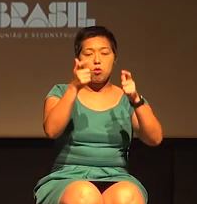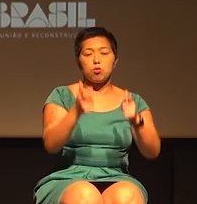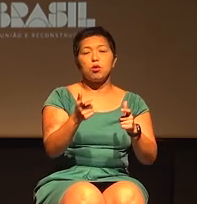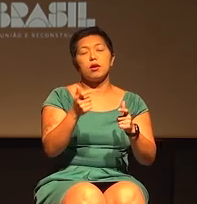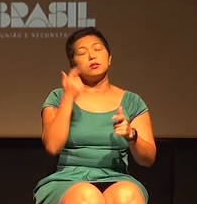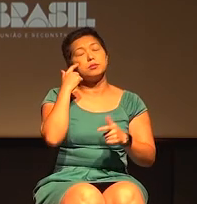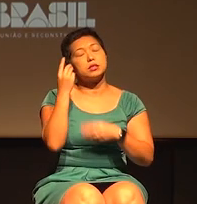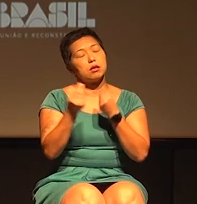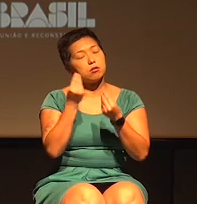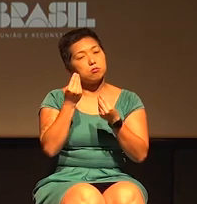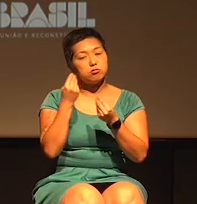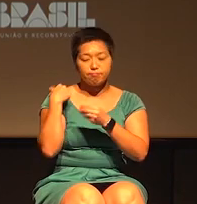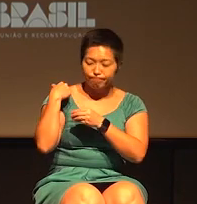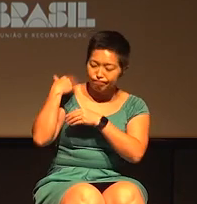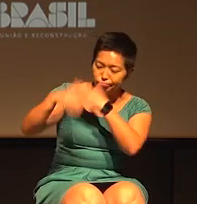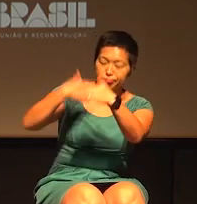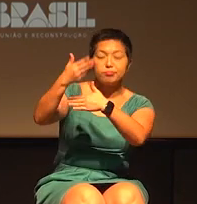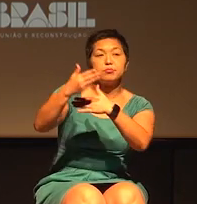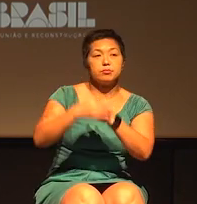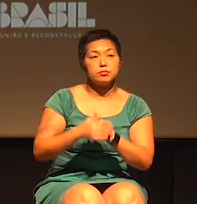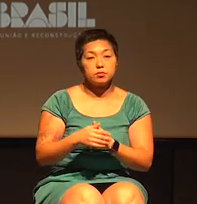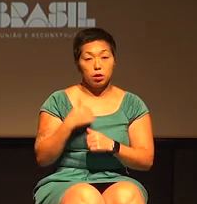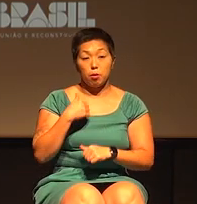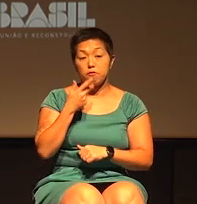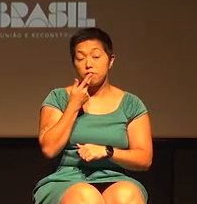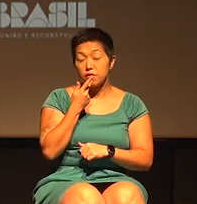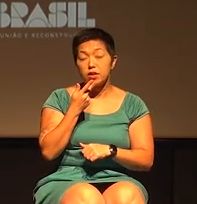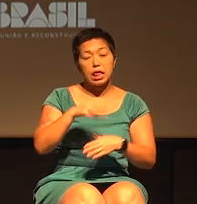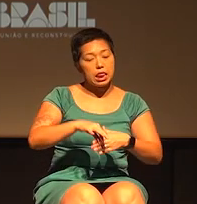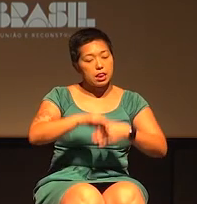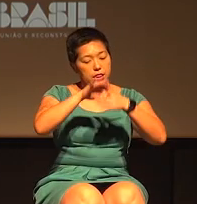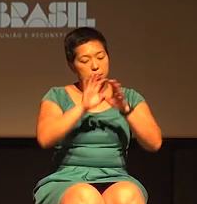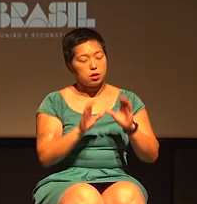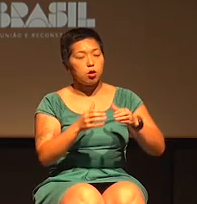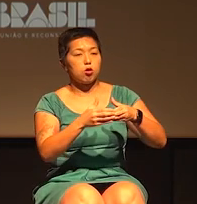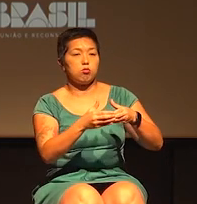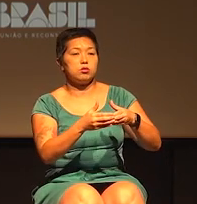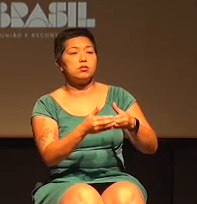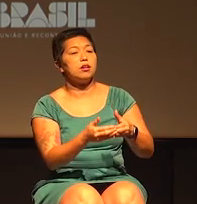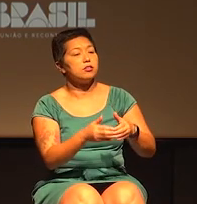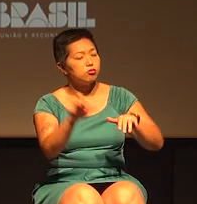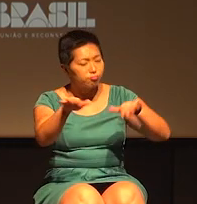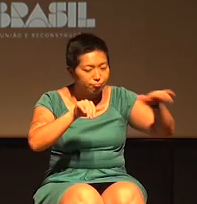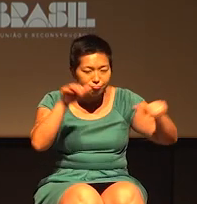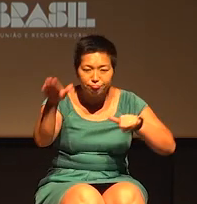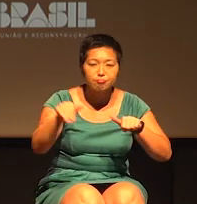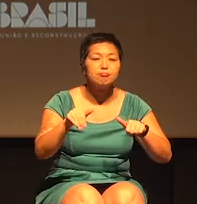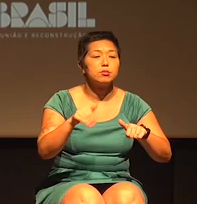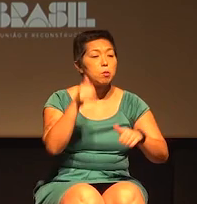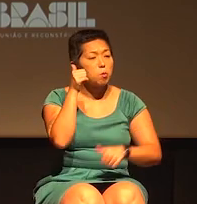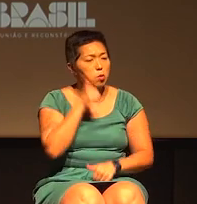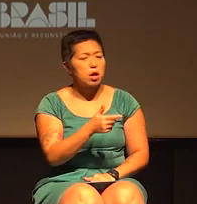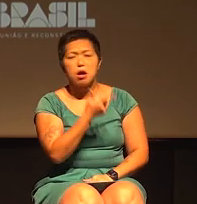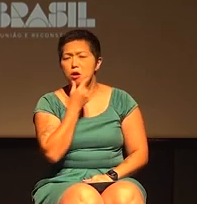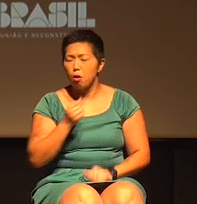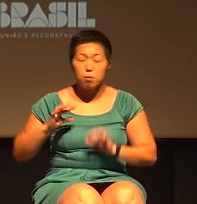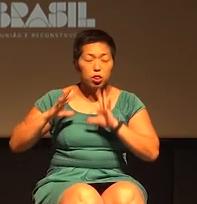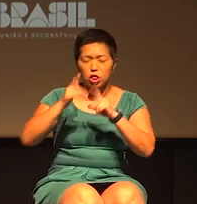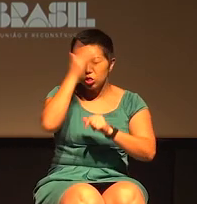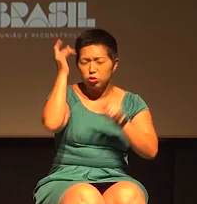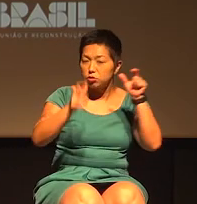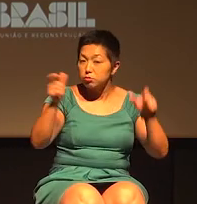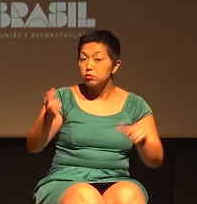sempre priorizei muito eu falei líderes comunitários Tragam mulheres Tragam homens Tragam as pessoas que